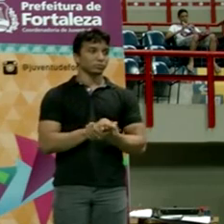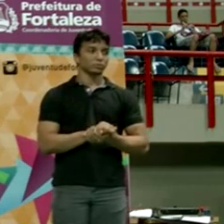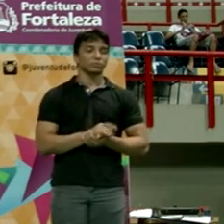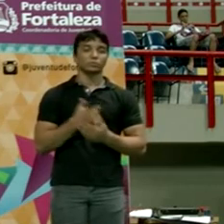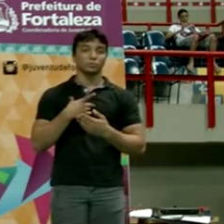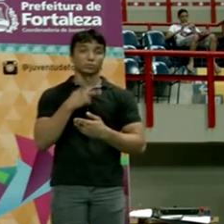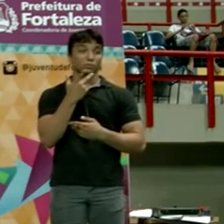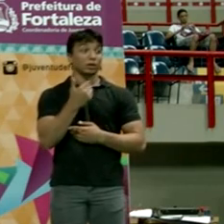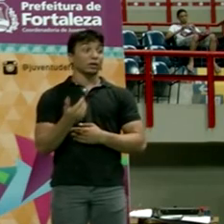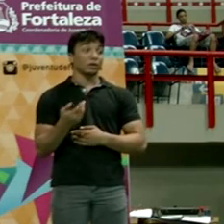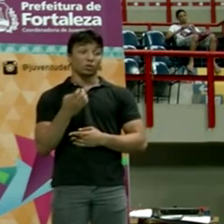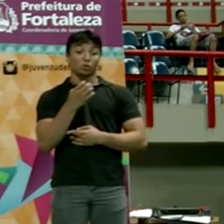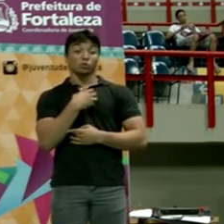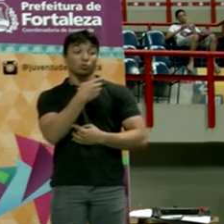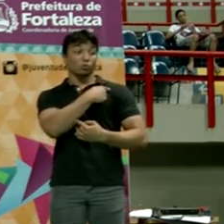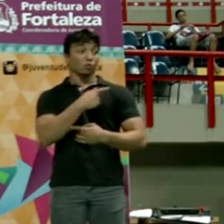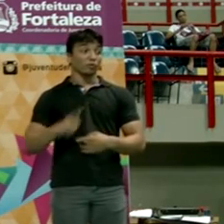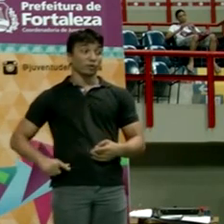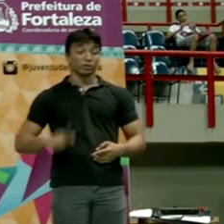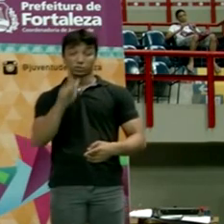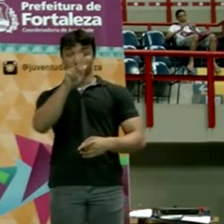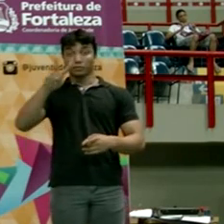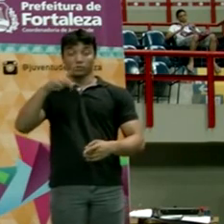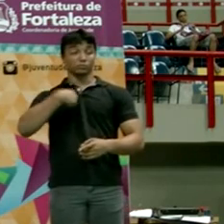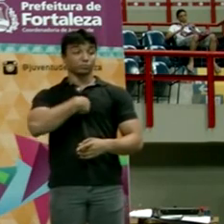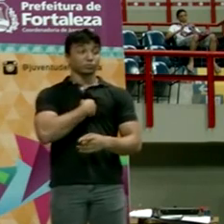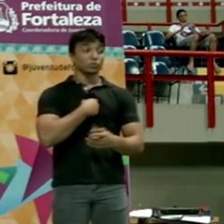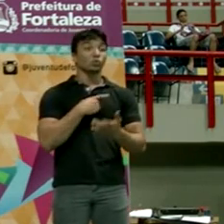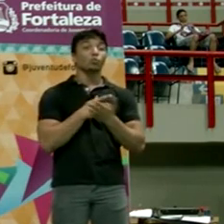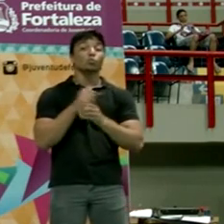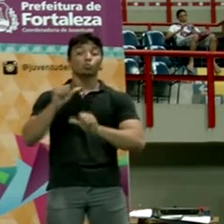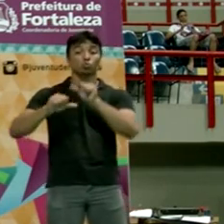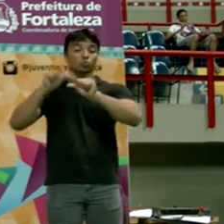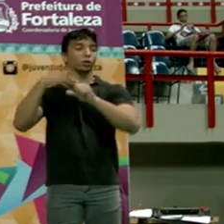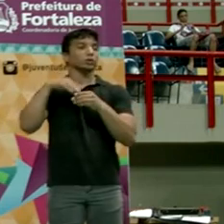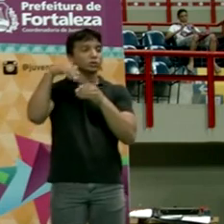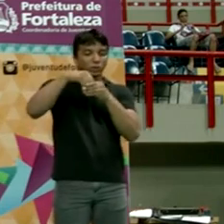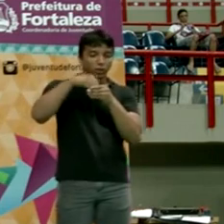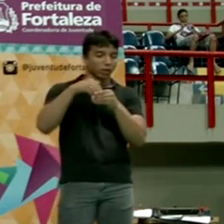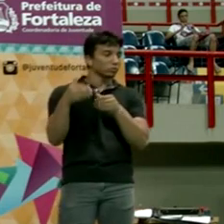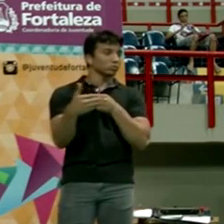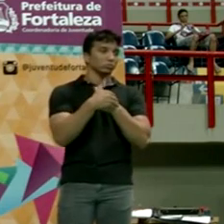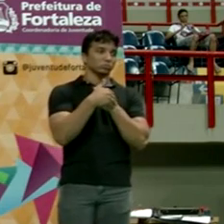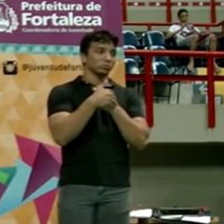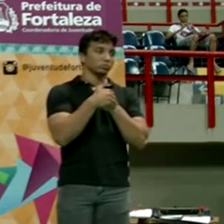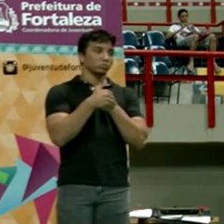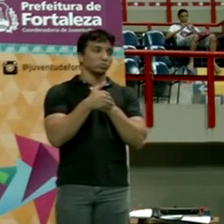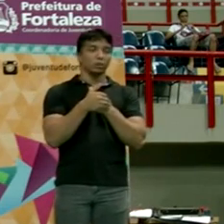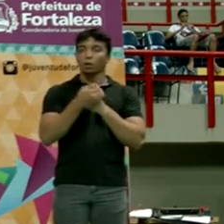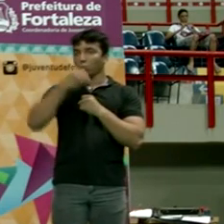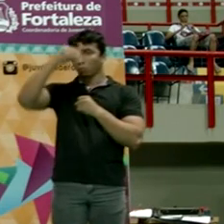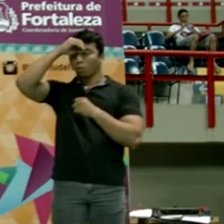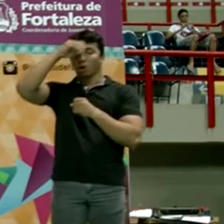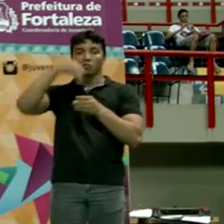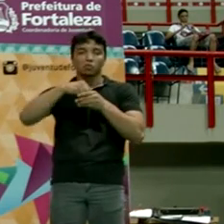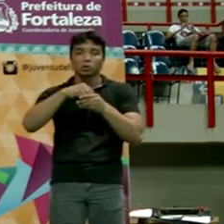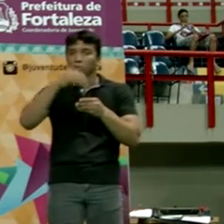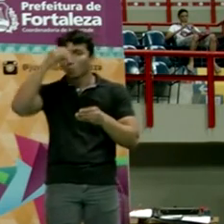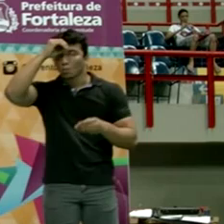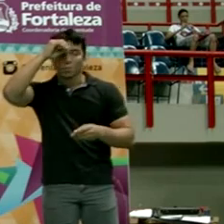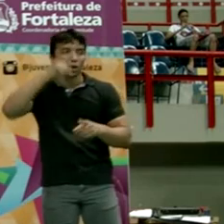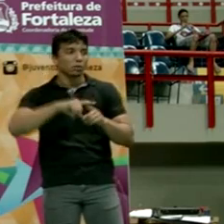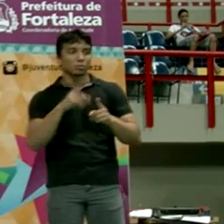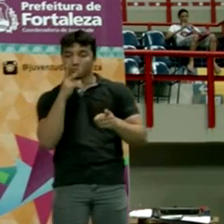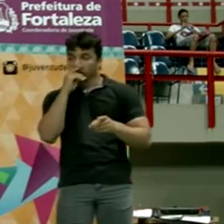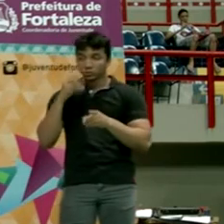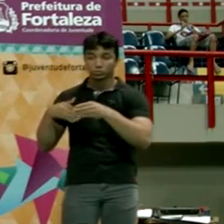Com o governo Getúlio Vargas, o voto virou secreto. Ninguém sabe em quem você votou. É